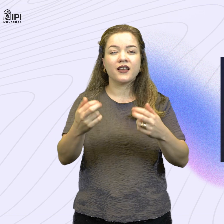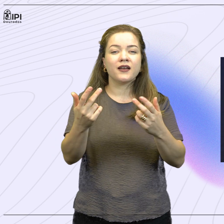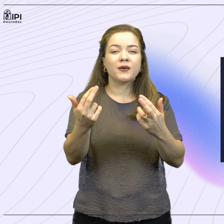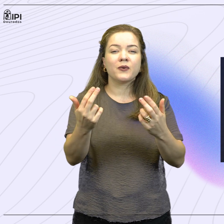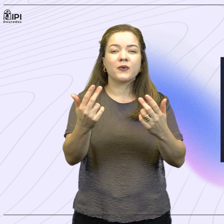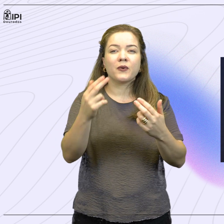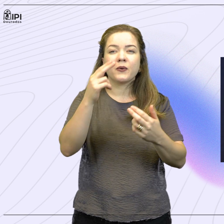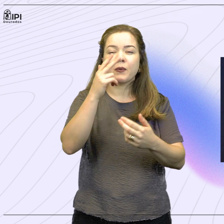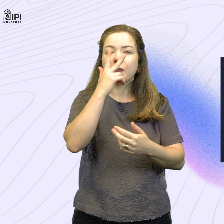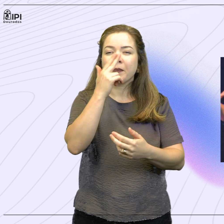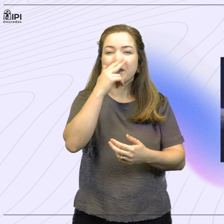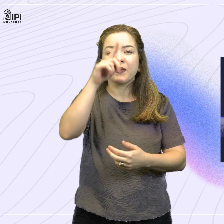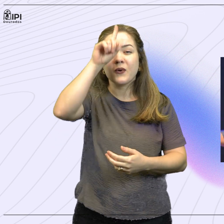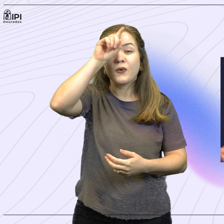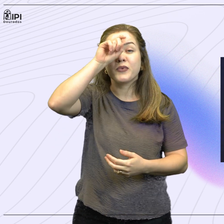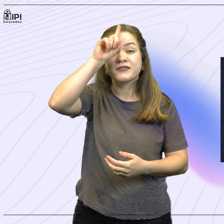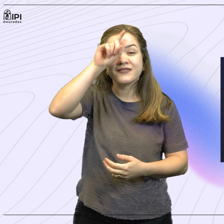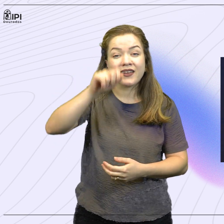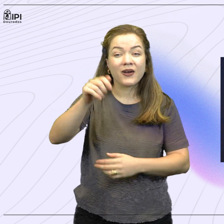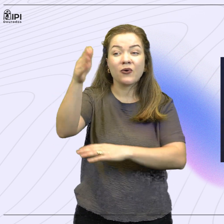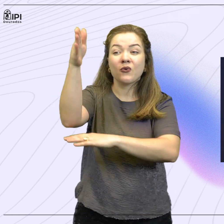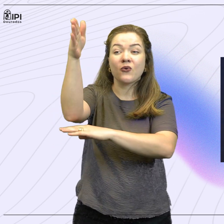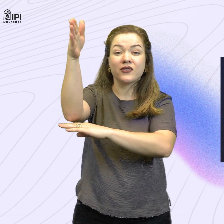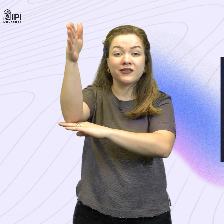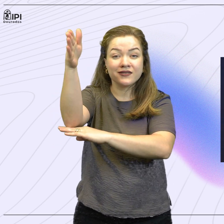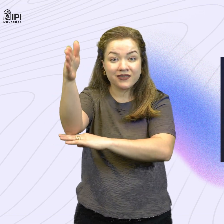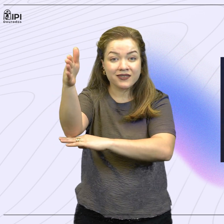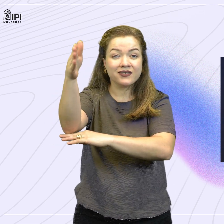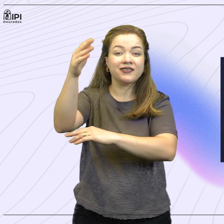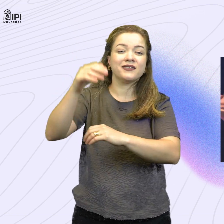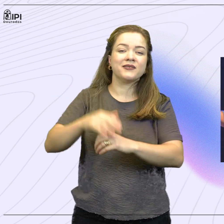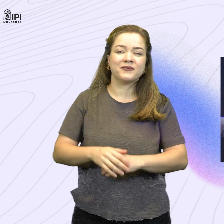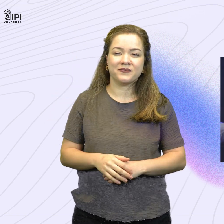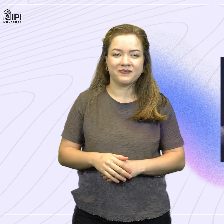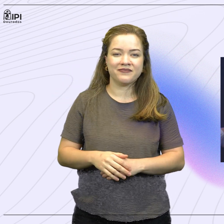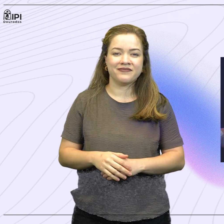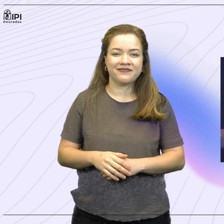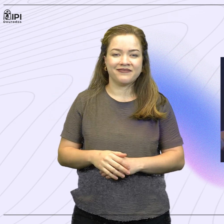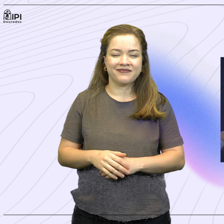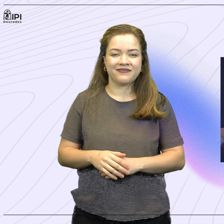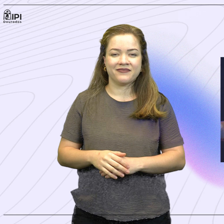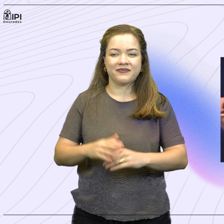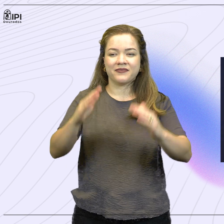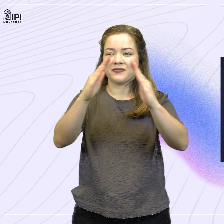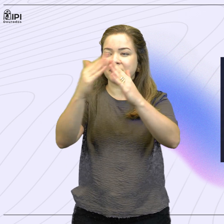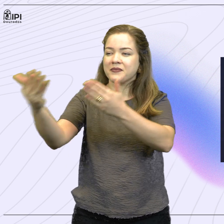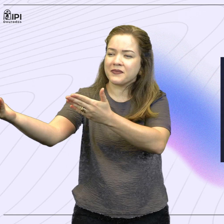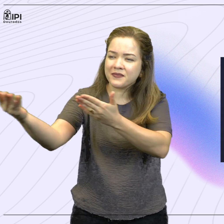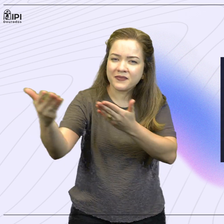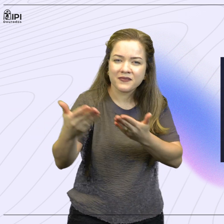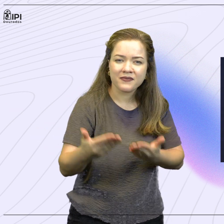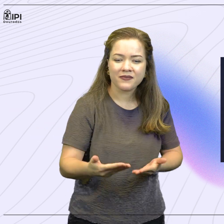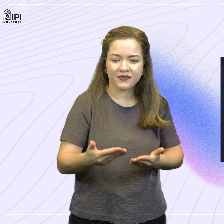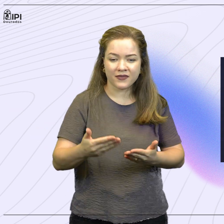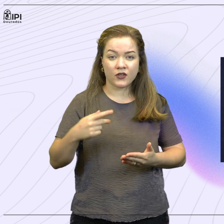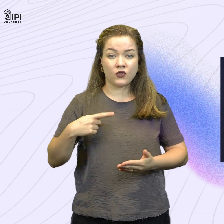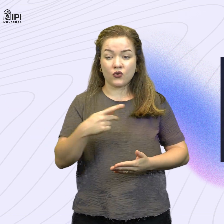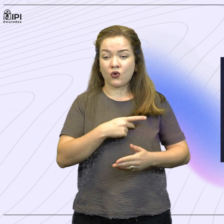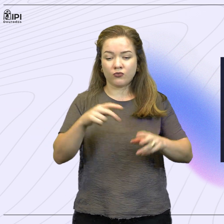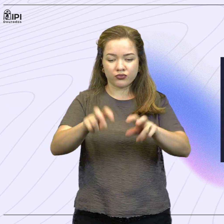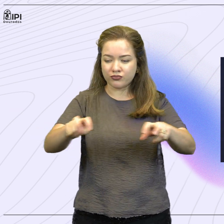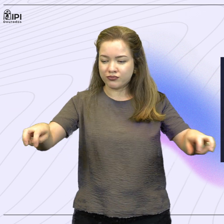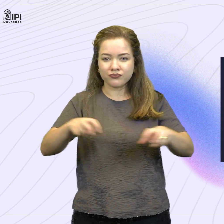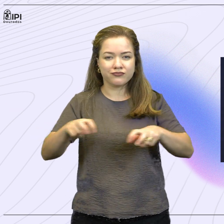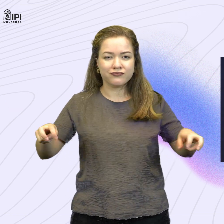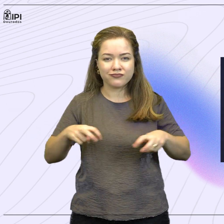hospital, essa grande hospedaria, esse lugar onde nós somos hóspedes aqui, onde nós nos reunimos para servir